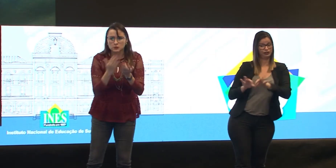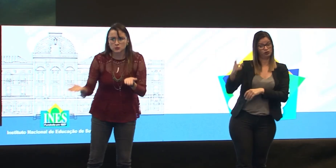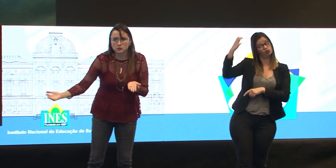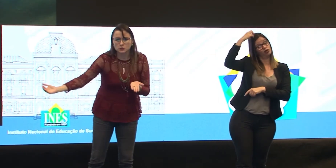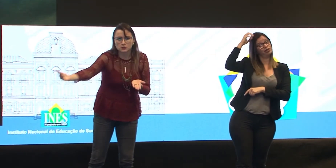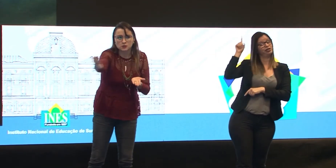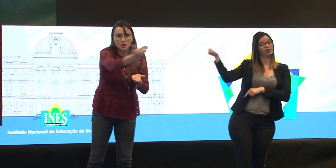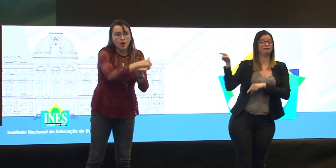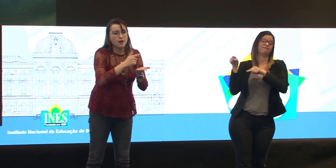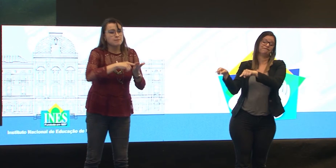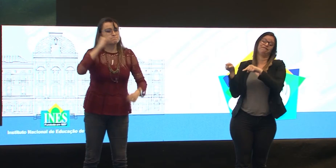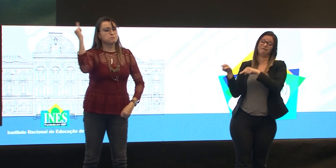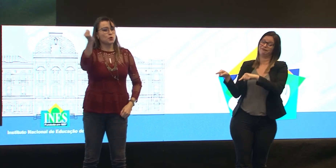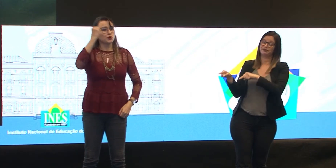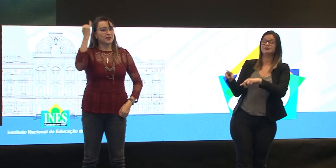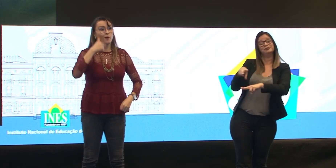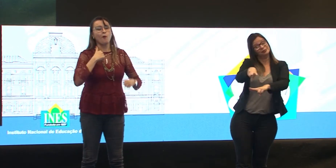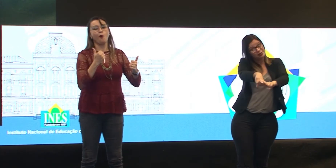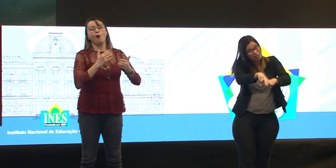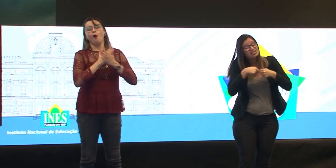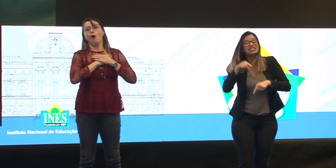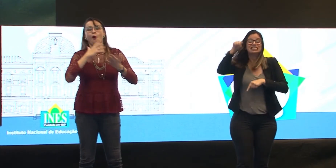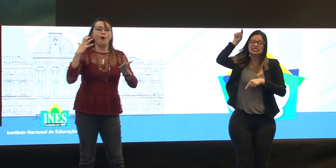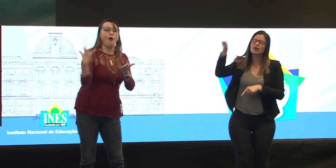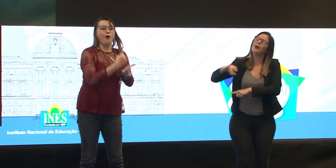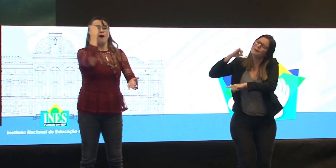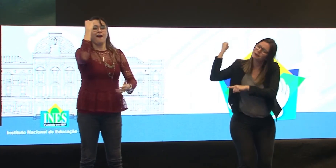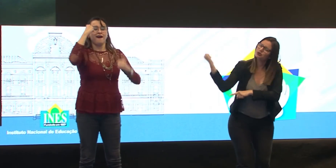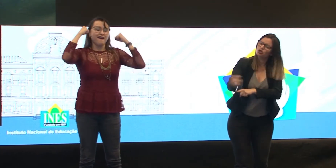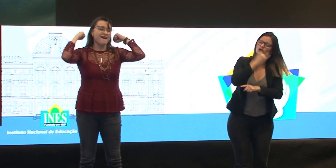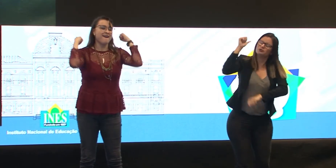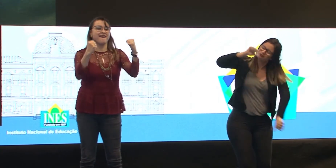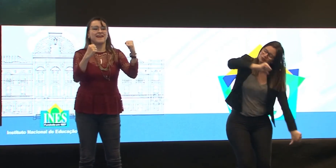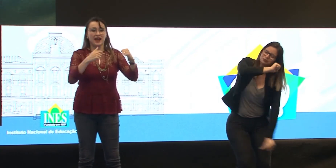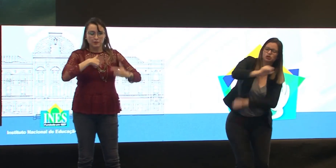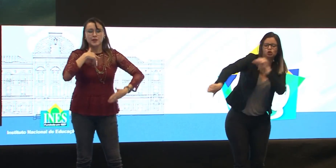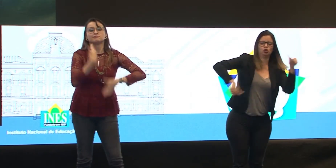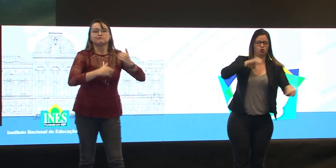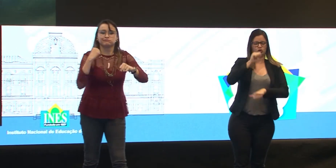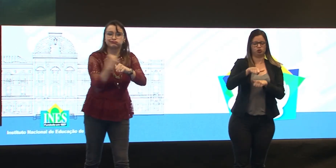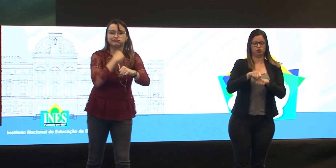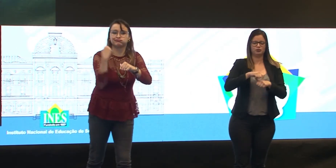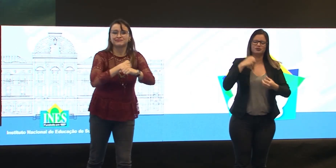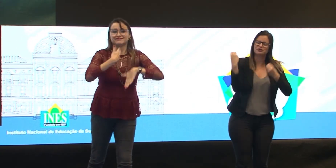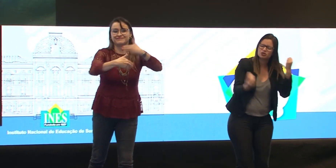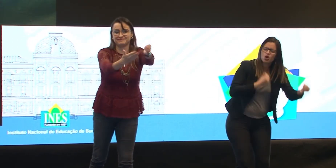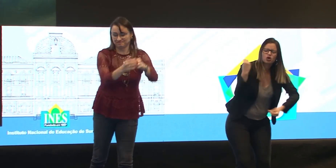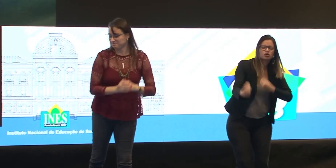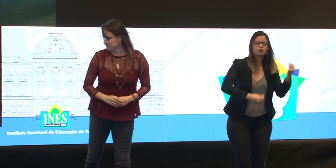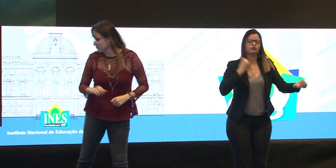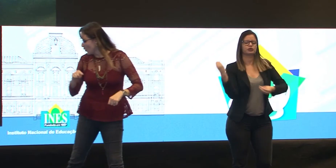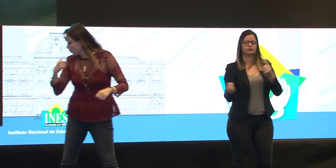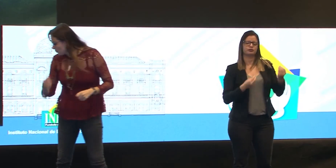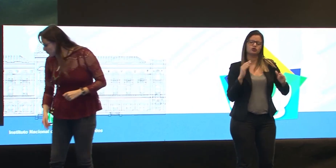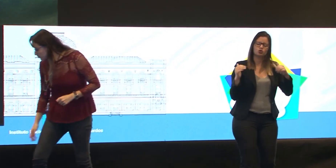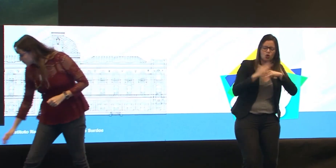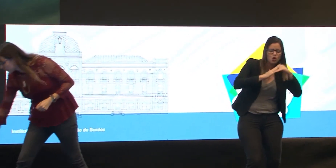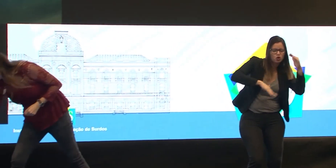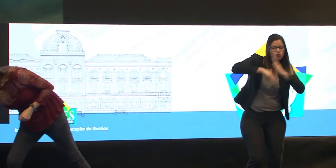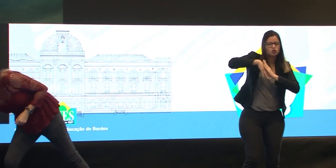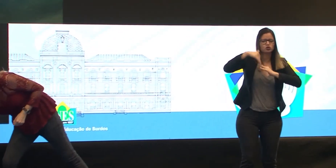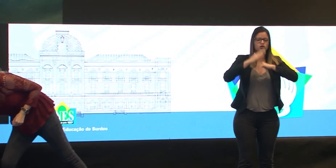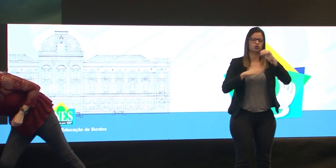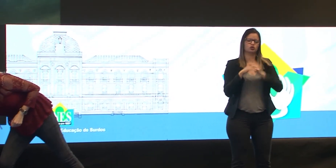gente não sabe se o que acontecia era a língua de sinais que era utilizada pelos professores era uma língua de sinais um tanto